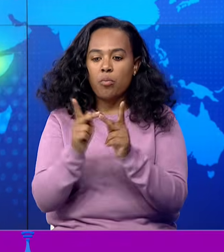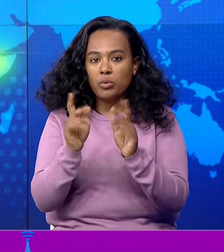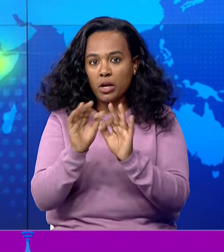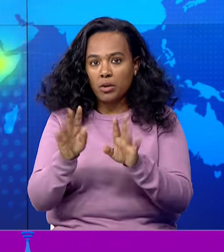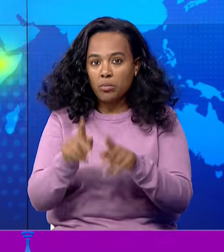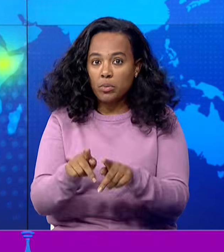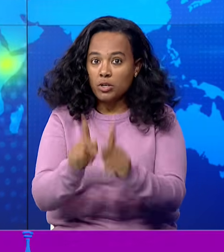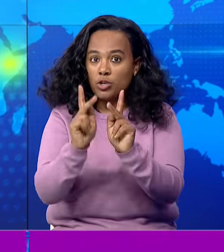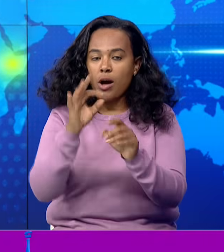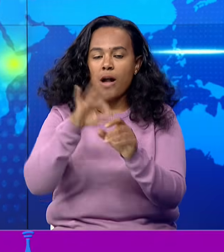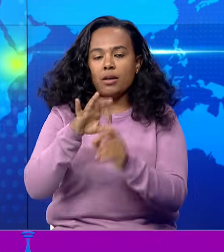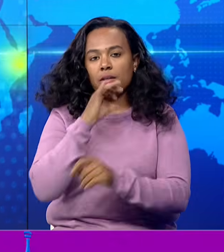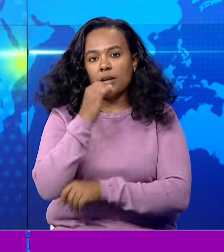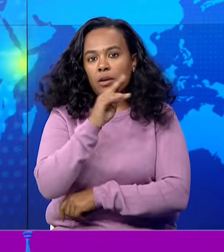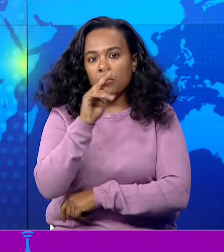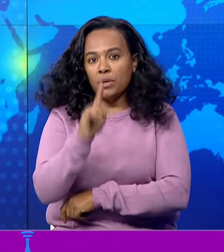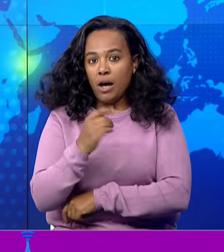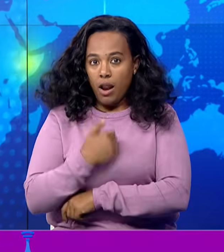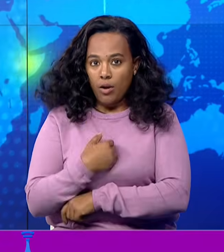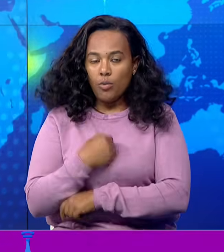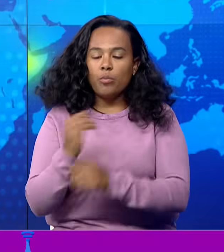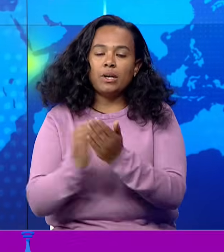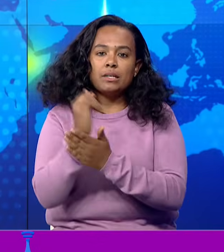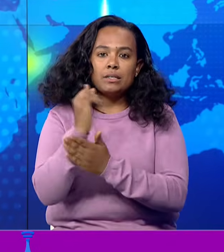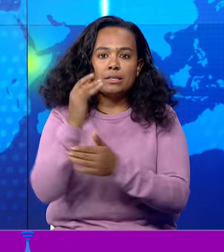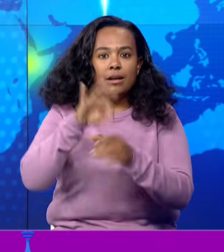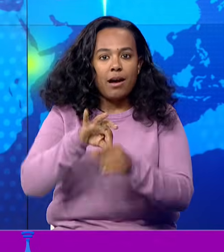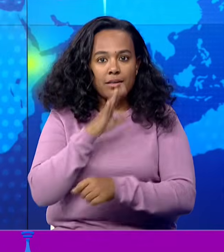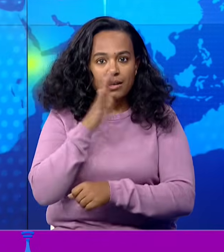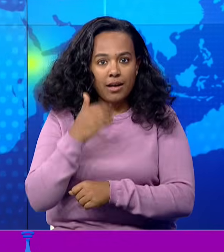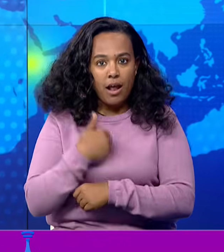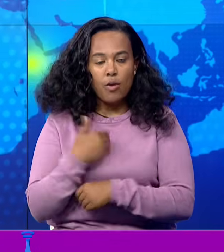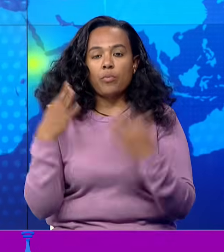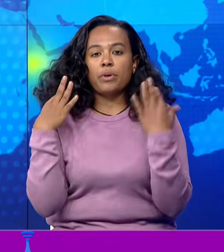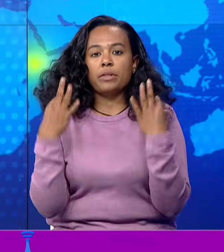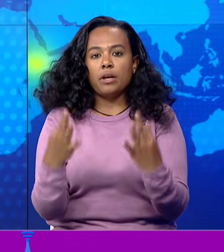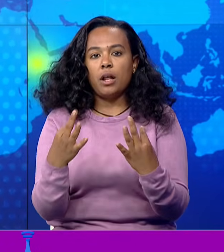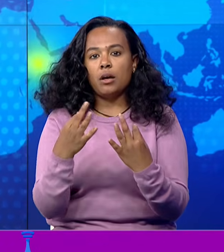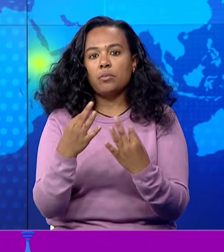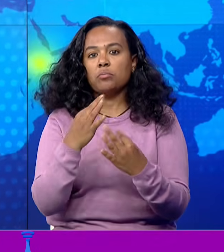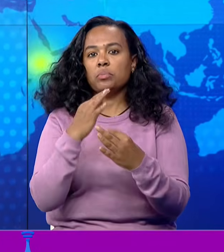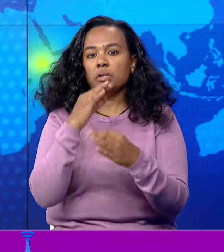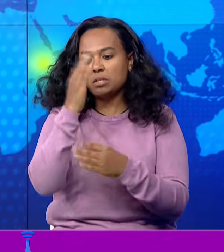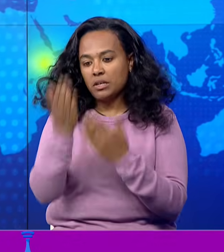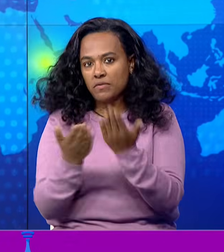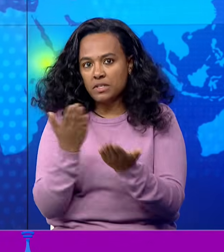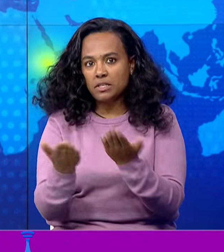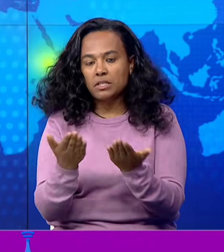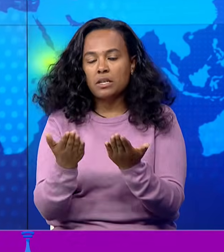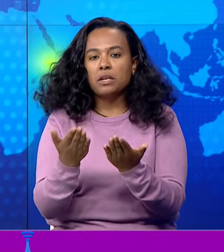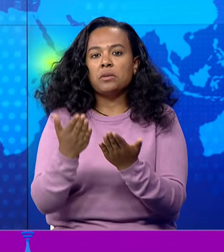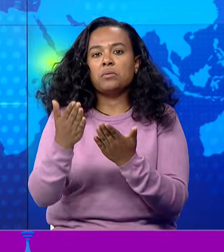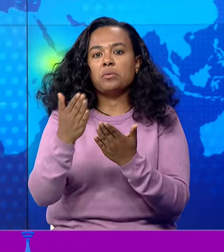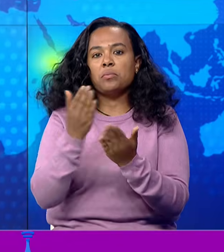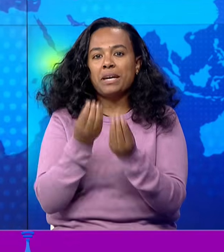በእርሻ አይተኬ ሚና አለው፣ በኢንዱስትሪ አይተኬ ሚና አለው፣ በጤና አይተኬ ሚና አለው፣ በሰርቪስ